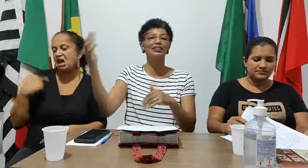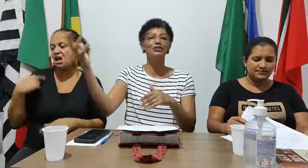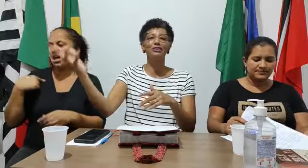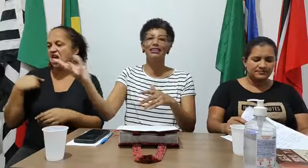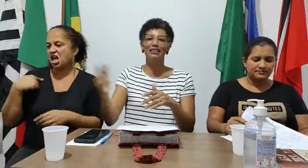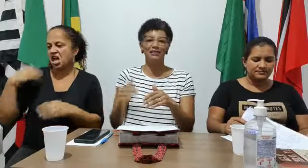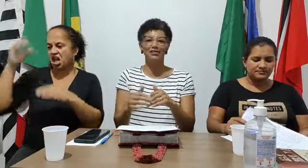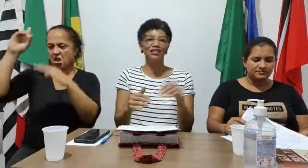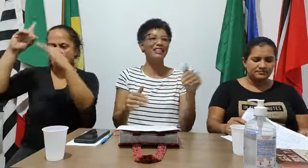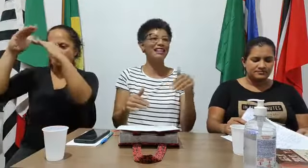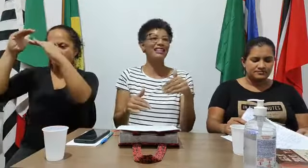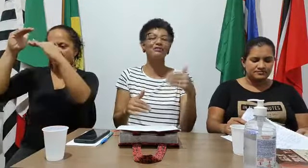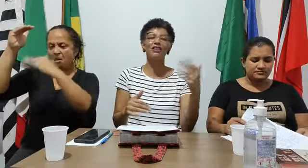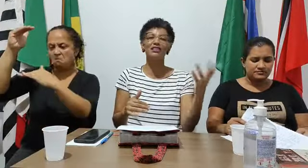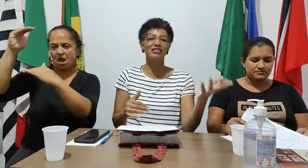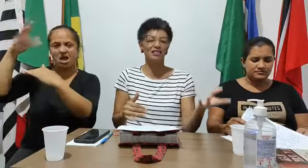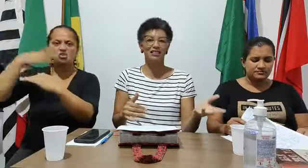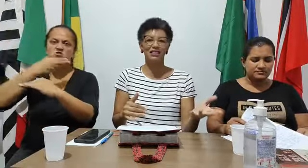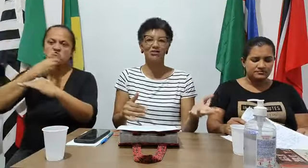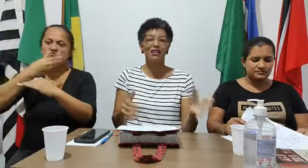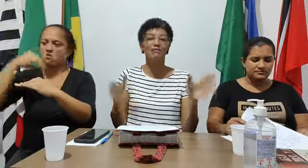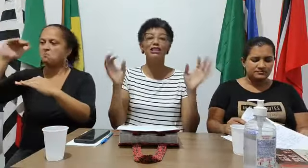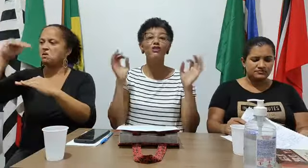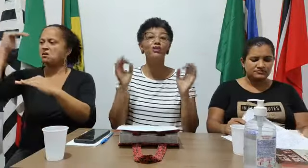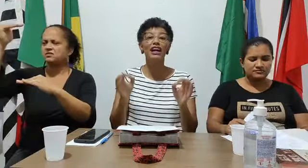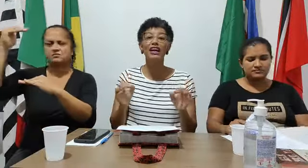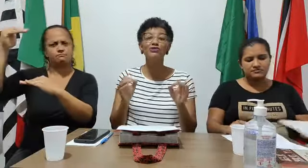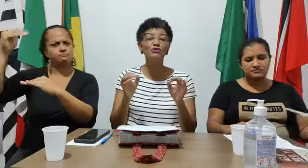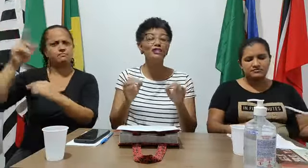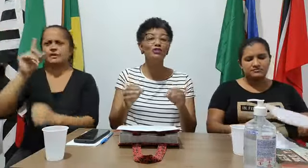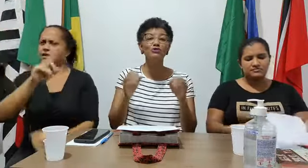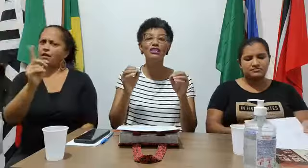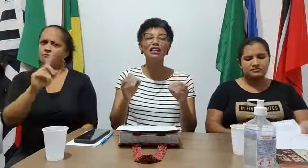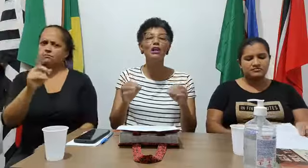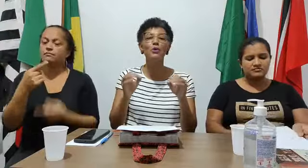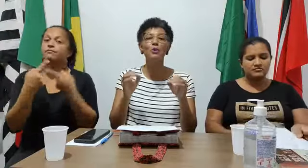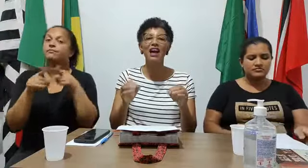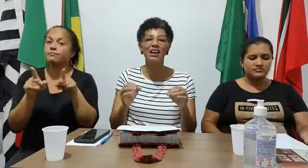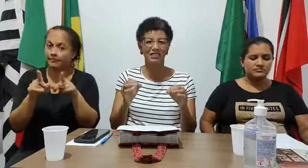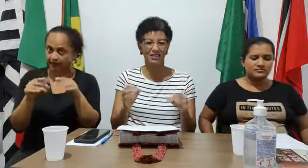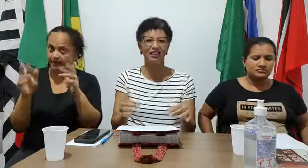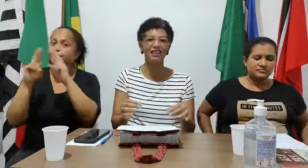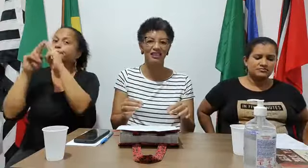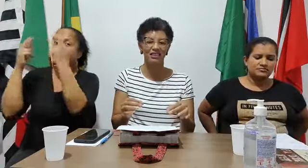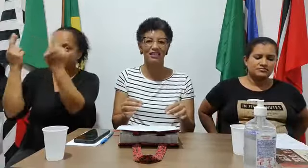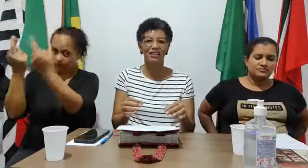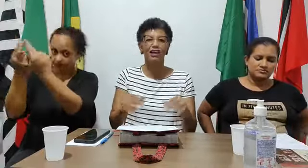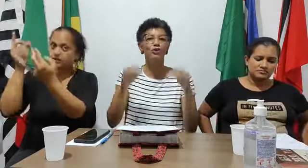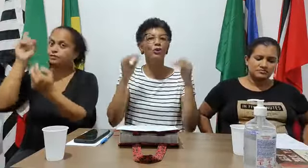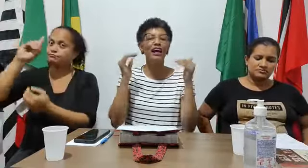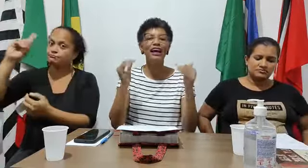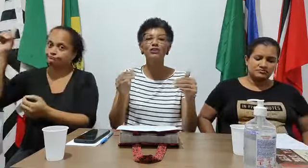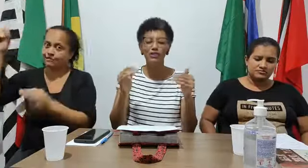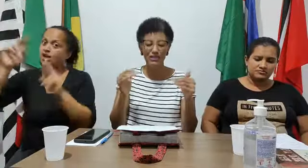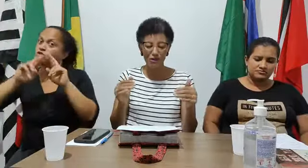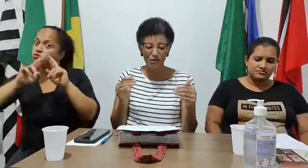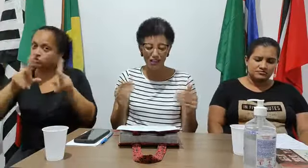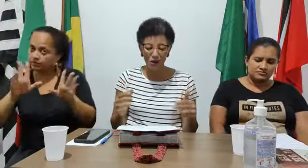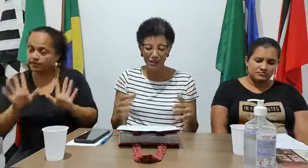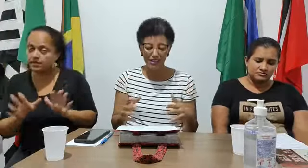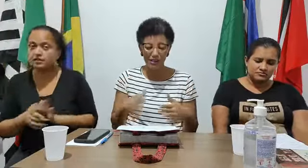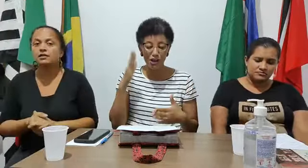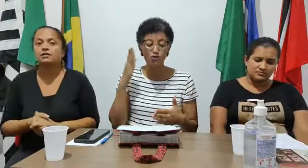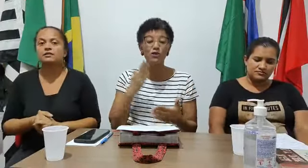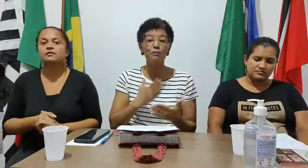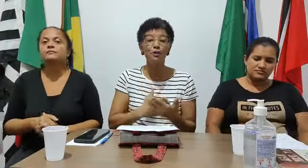segunda categoria, de desvalorização. Mas no reino de Deus não é assim. No reino de Deus